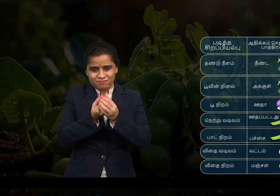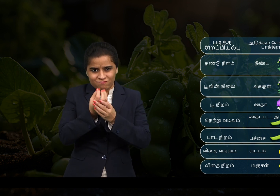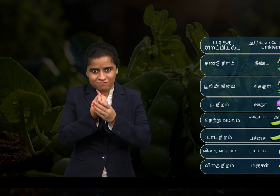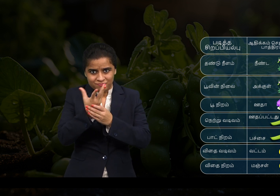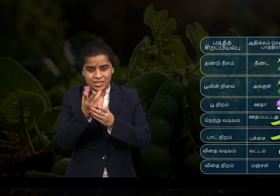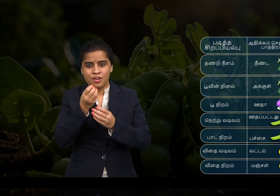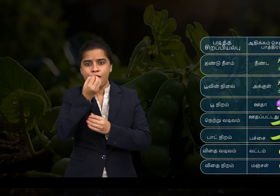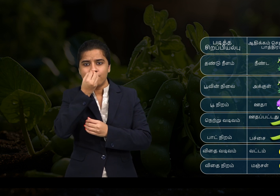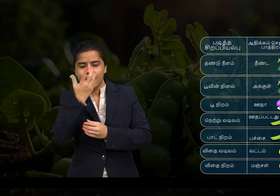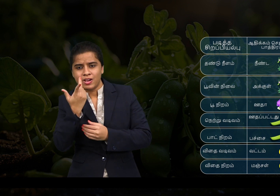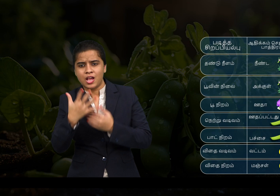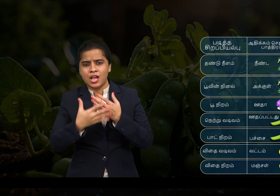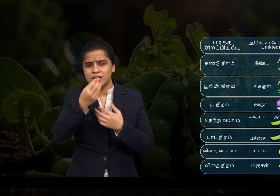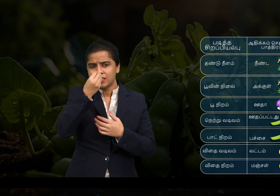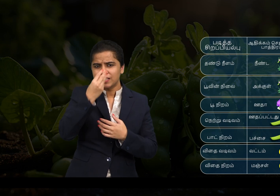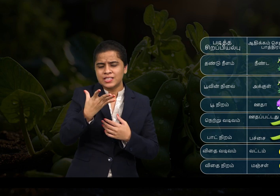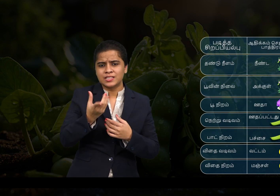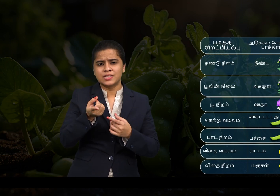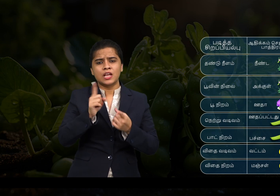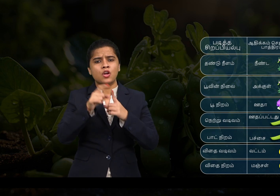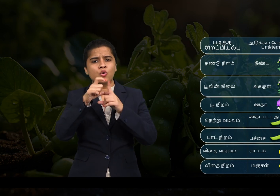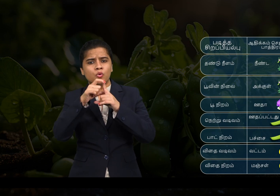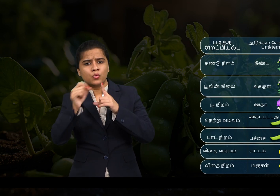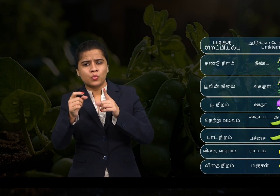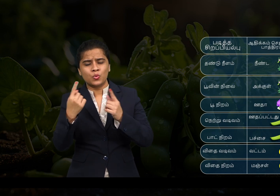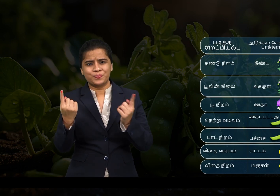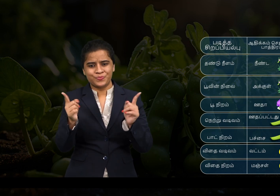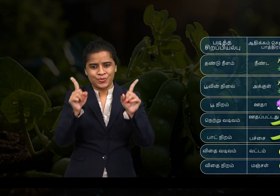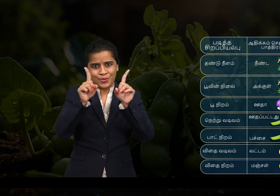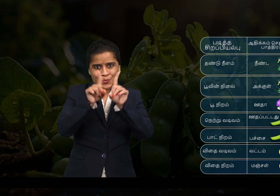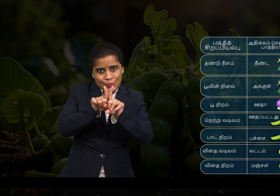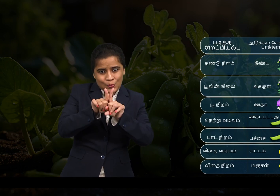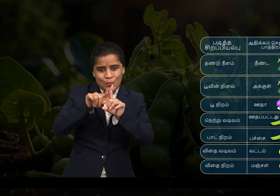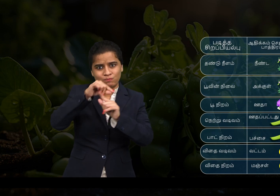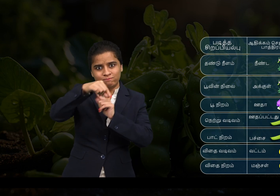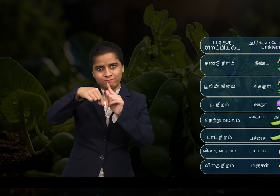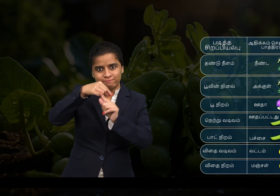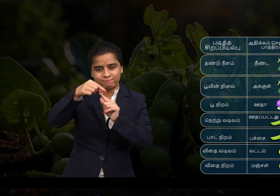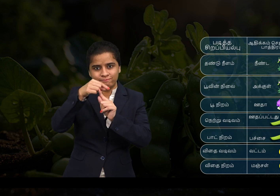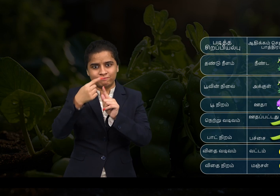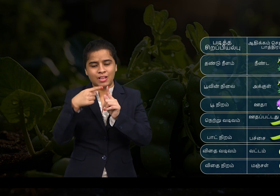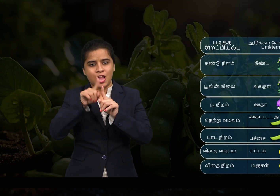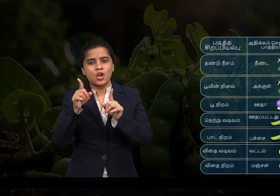பூக்களை கொடுக்கின்றன, மேலும் குறுக்கு மகரந்த சேர்க்கையை செயற்கையாக எளிதாக நடத்துகின்றன.